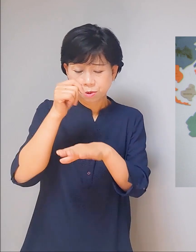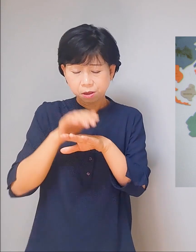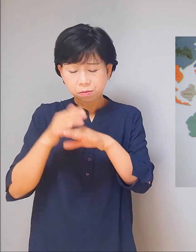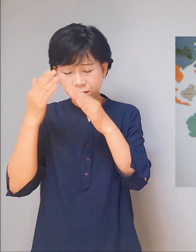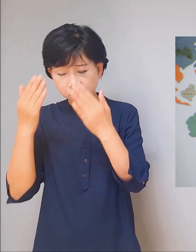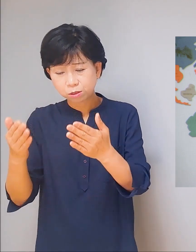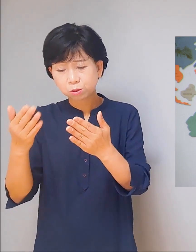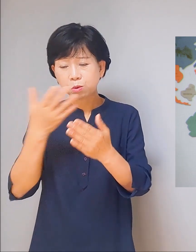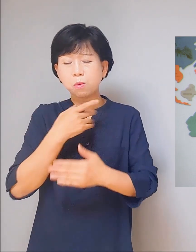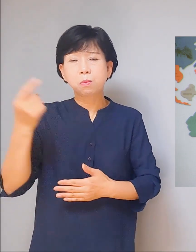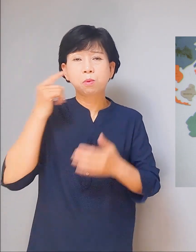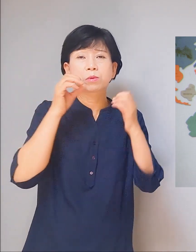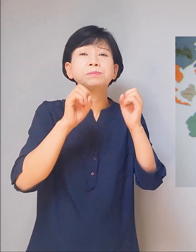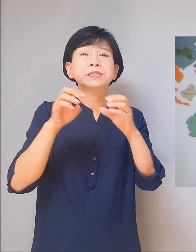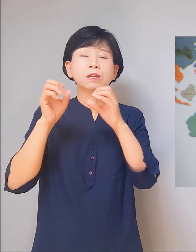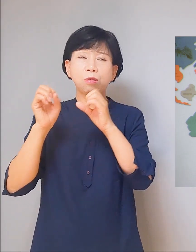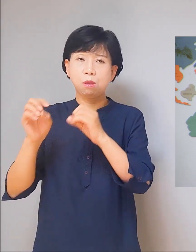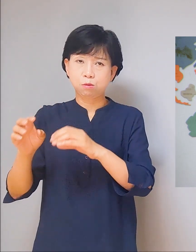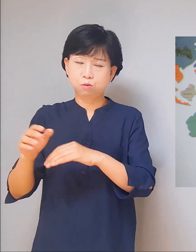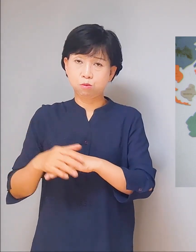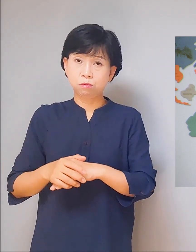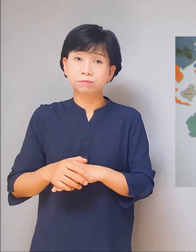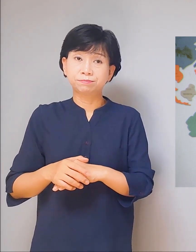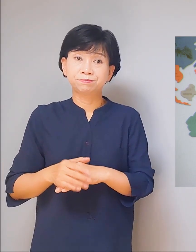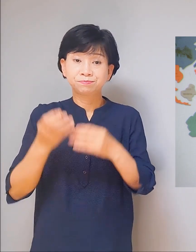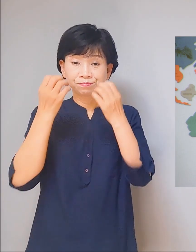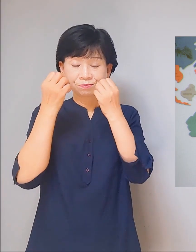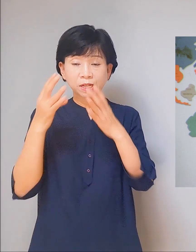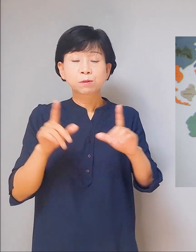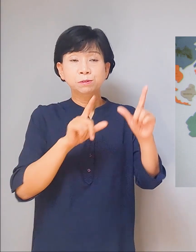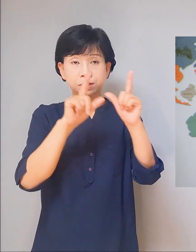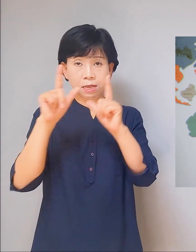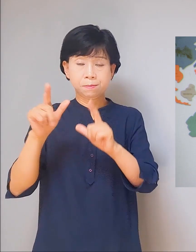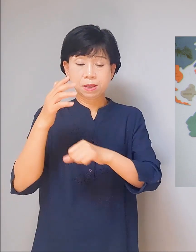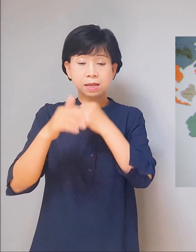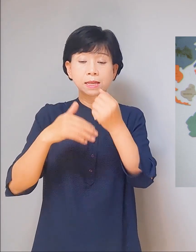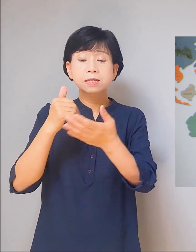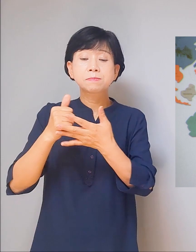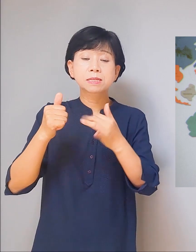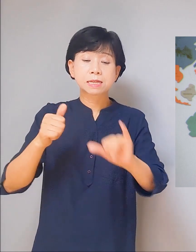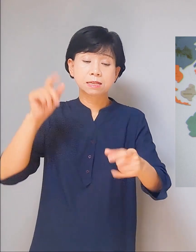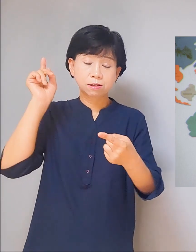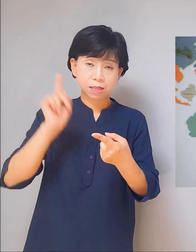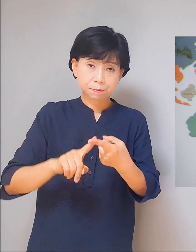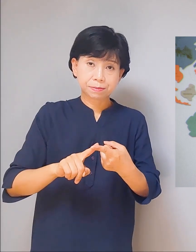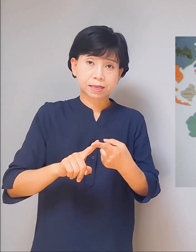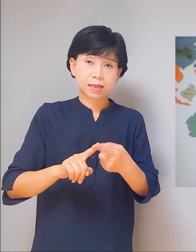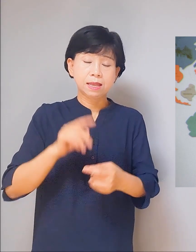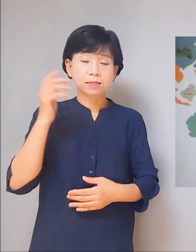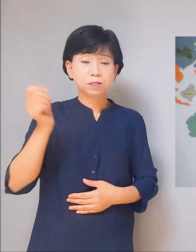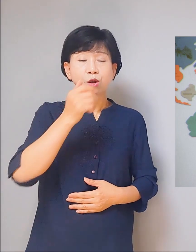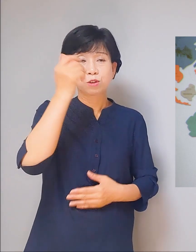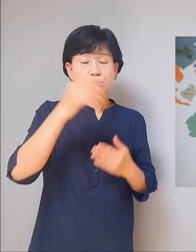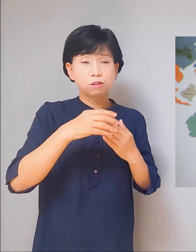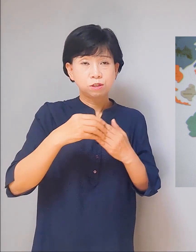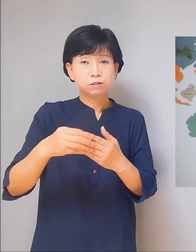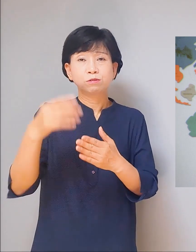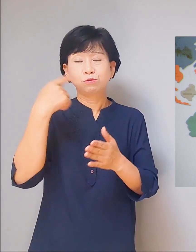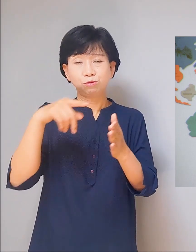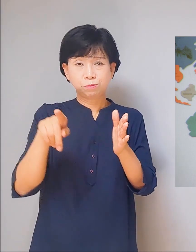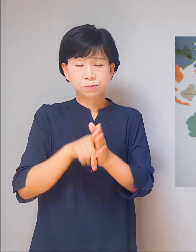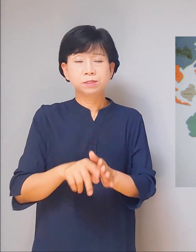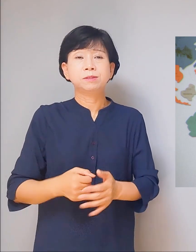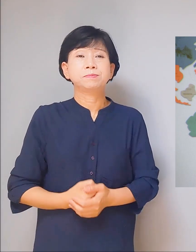가운데 복음 전하면서 누가 봐도 새 삶을 살고 있는 하나님의 사람으로 성령께서 만들어 가시는 줄